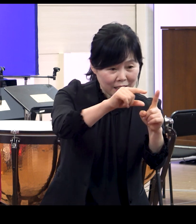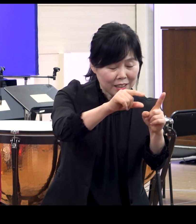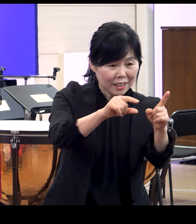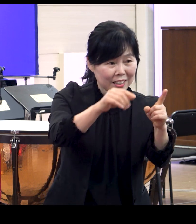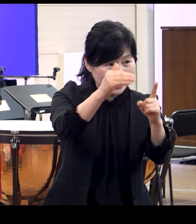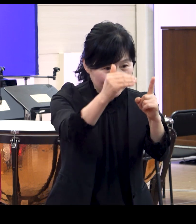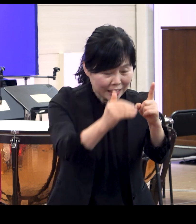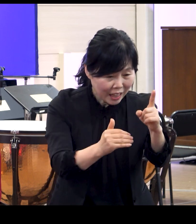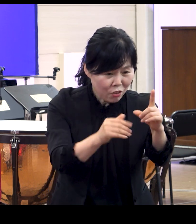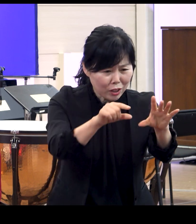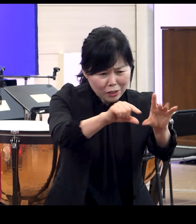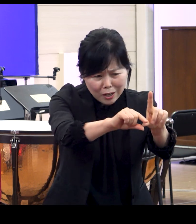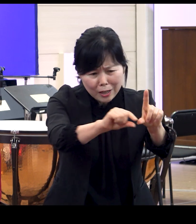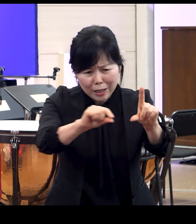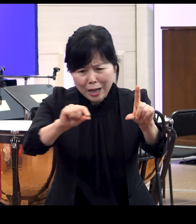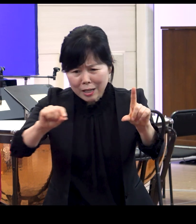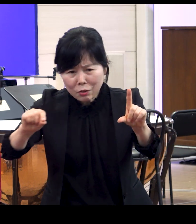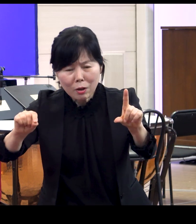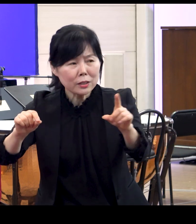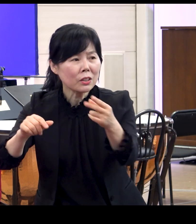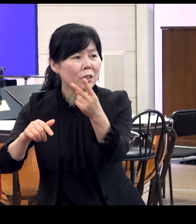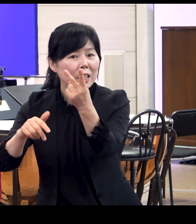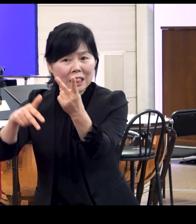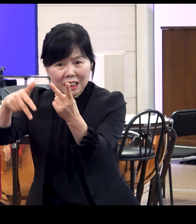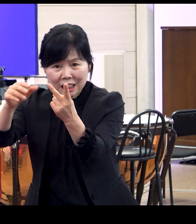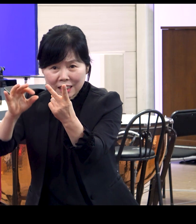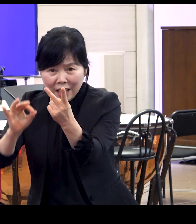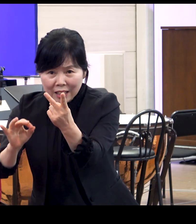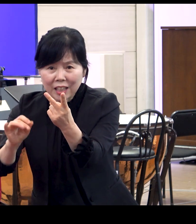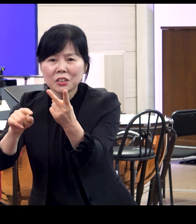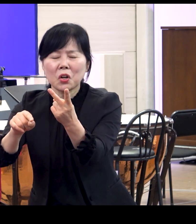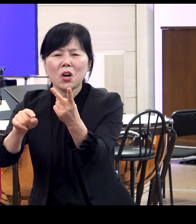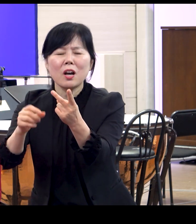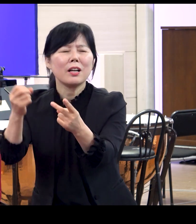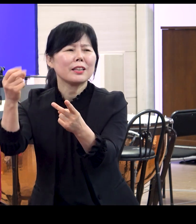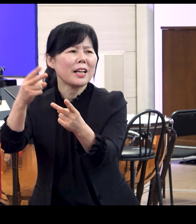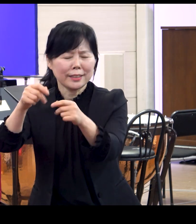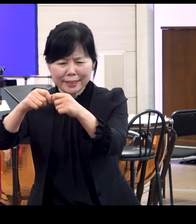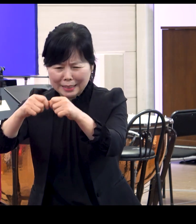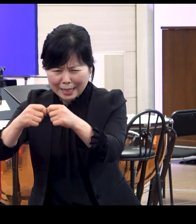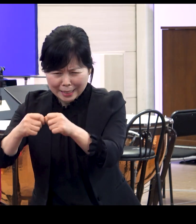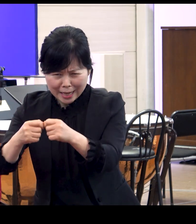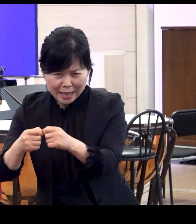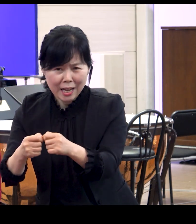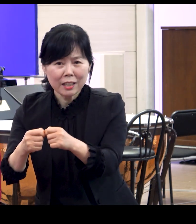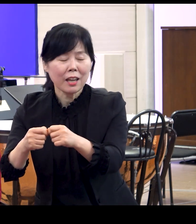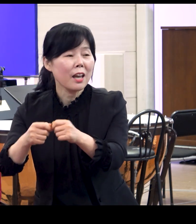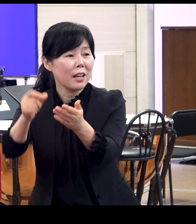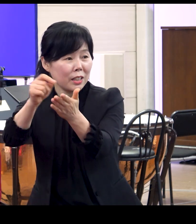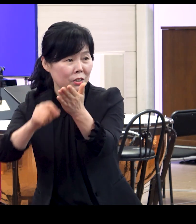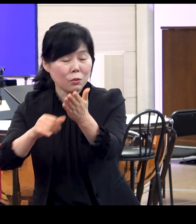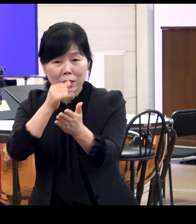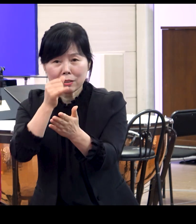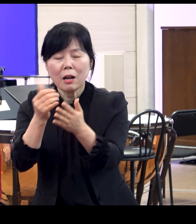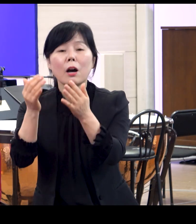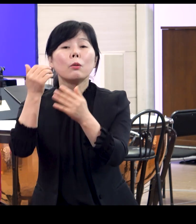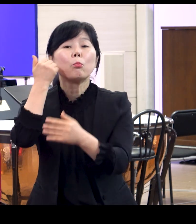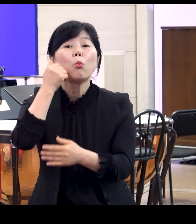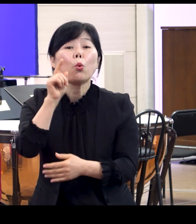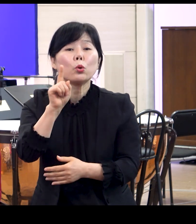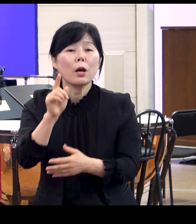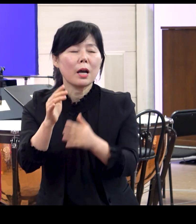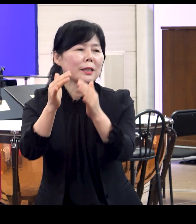하는데, 1장의 그 우주적 창조 이야기 가운데 마지막 부분에 나오는 인간 창조